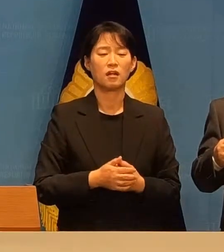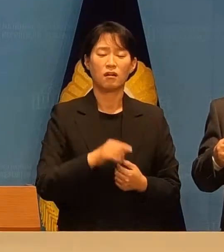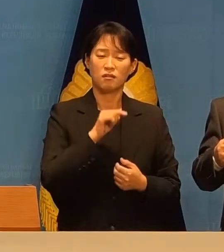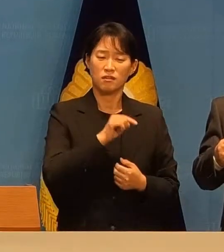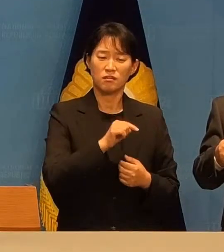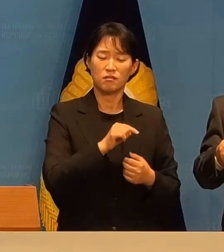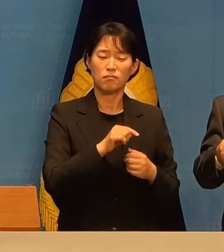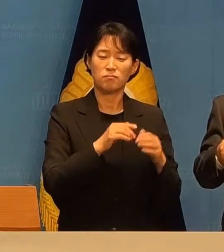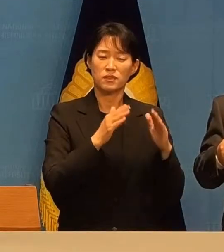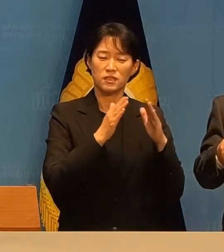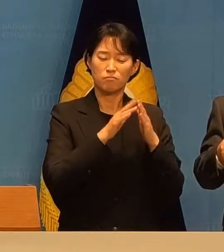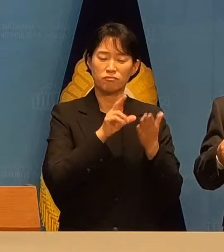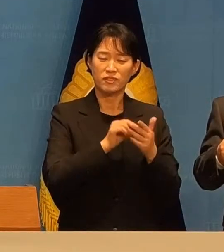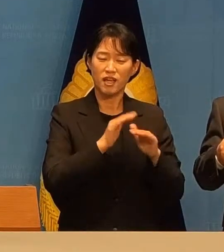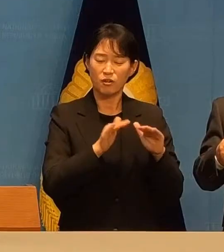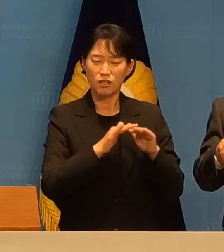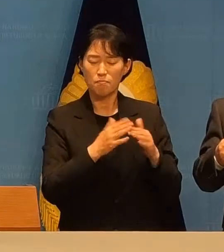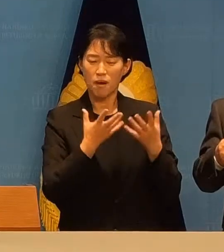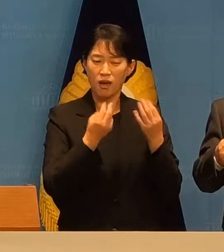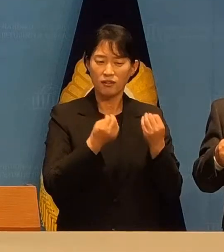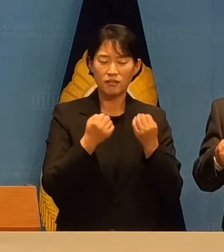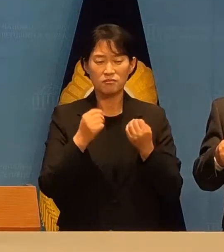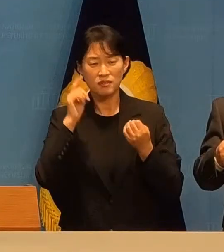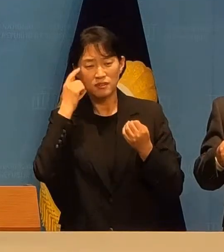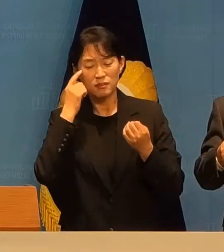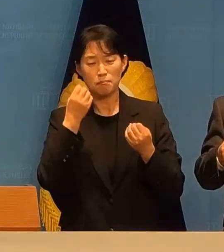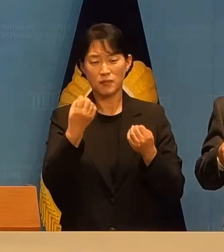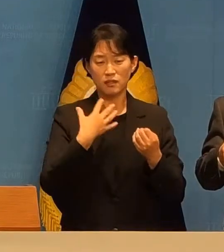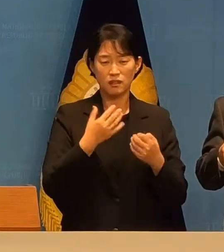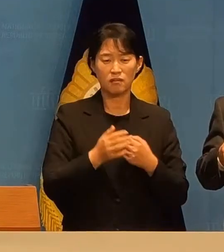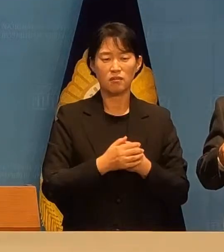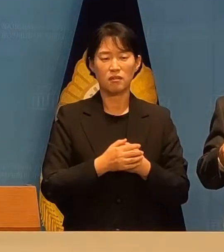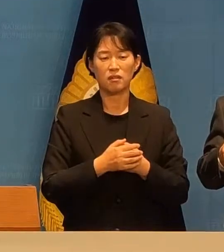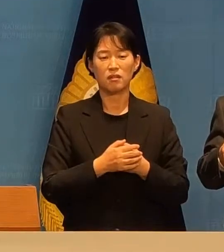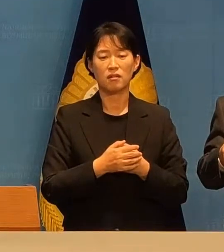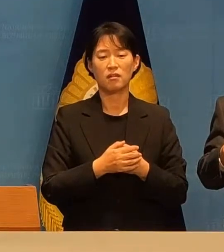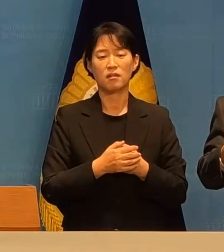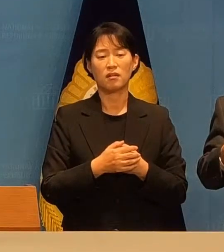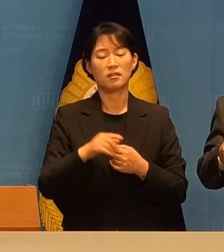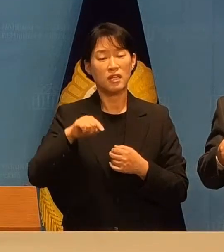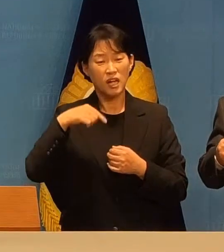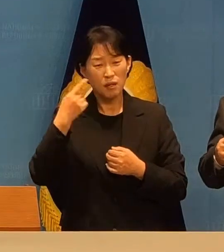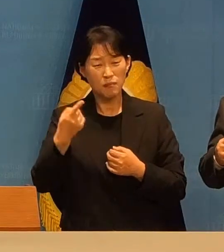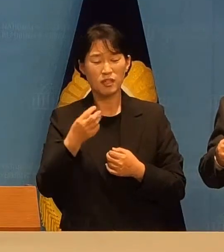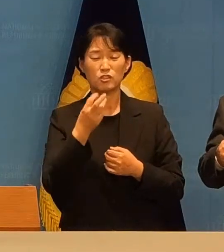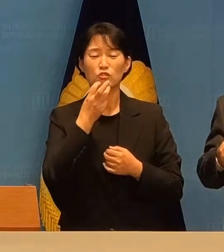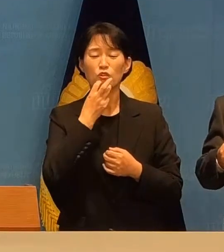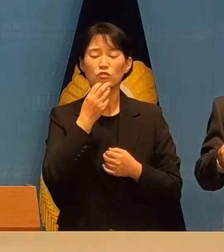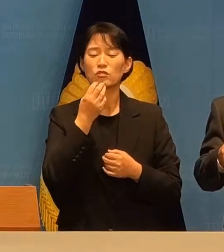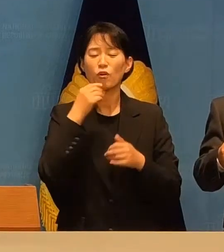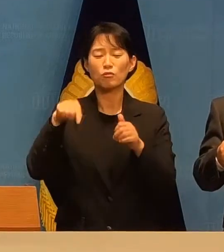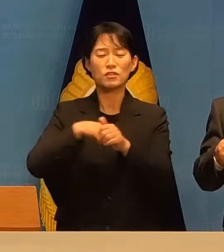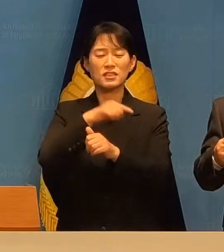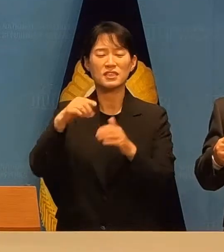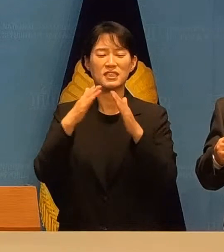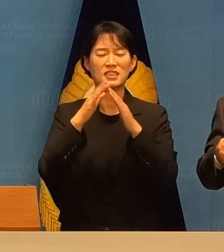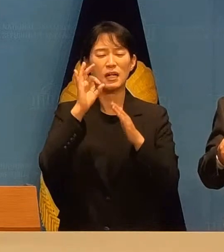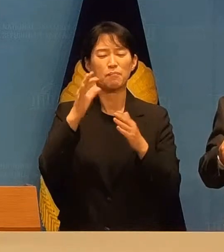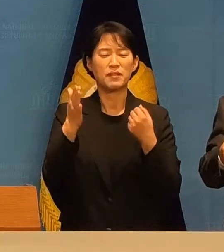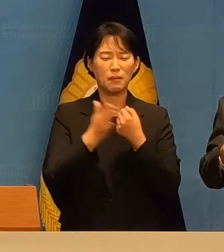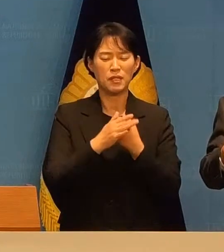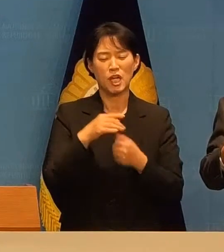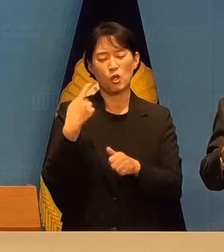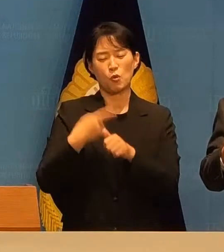아주 많다고 했다가 5일 충남의 타운홀 미팅에서 서울 수도권 집값 때문에